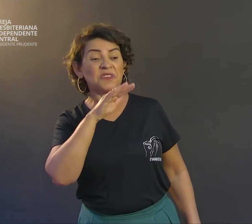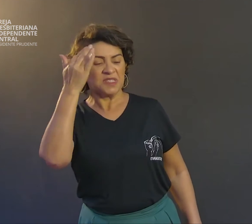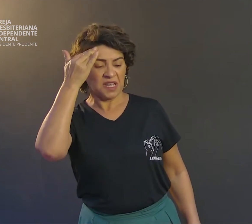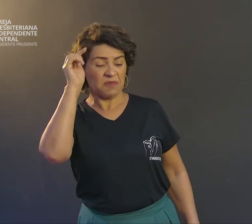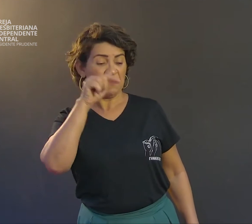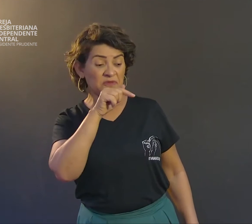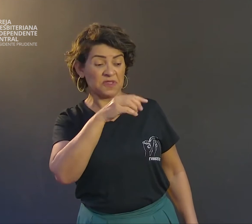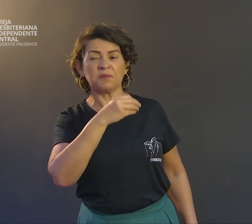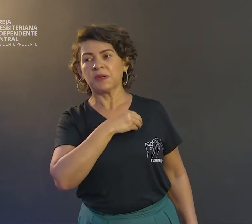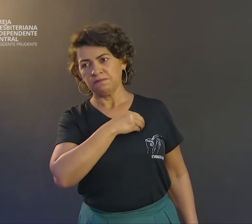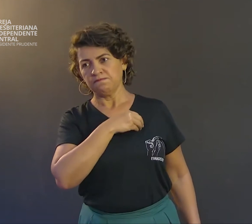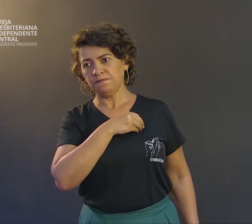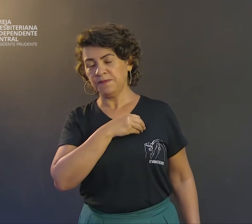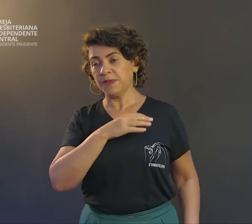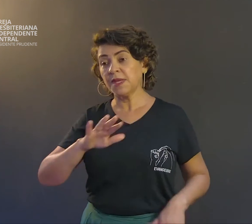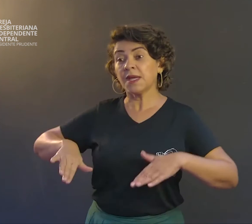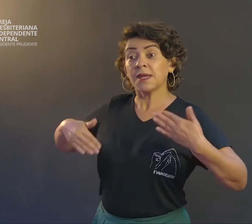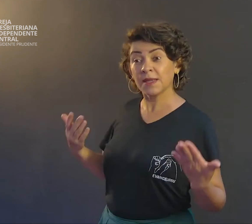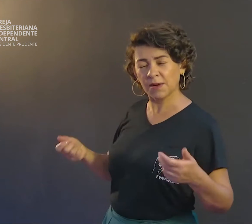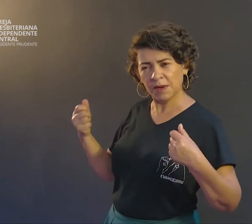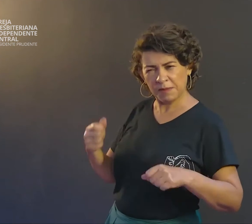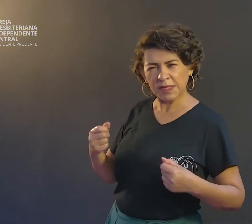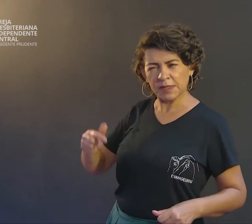vidas tudo o que pertence ao diabo.